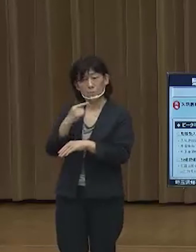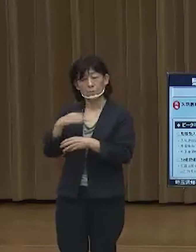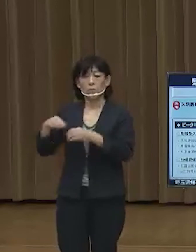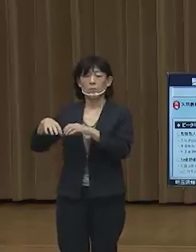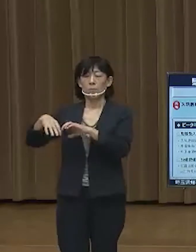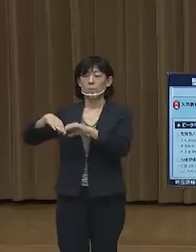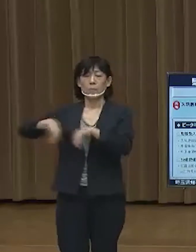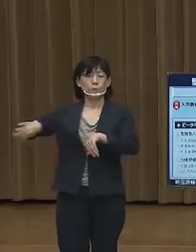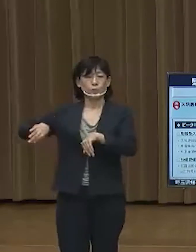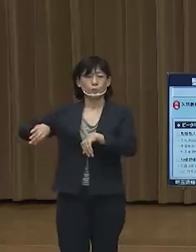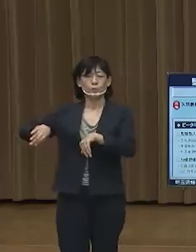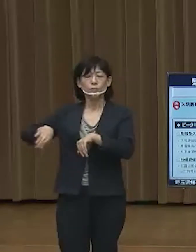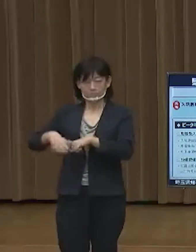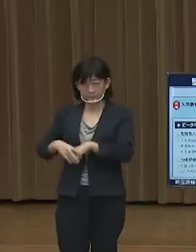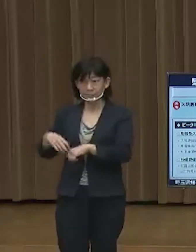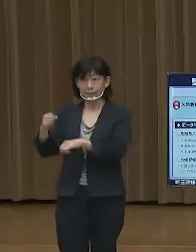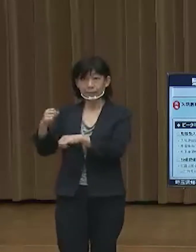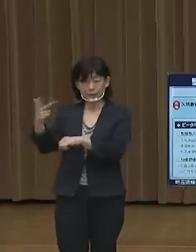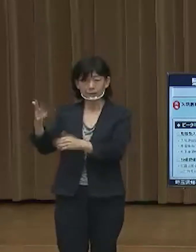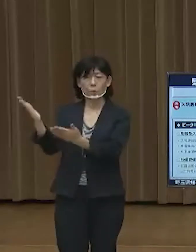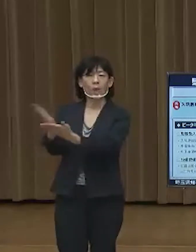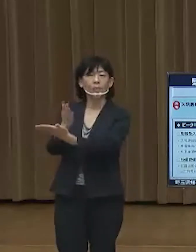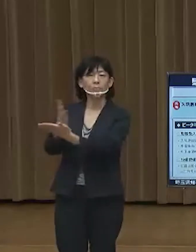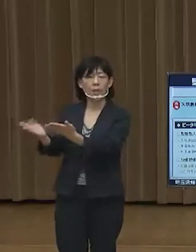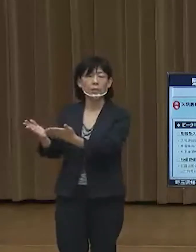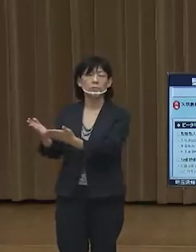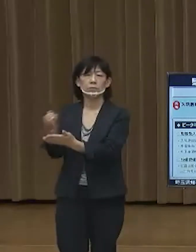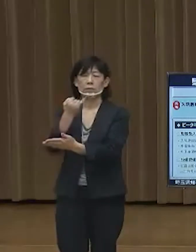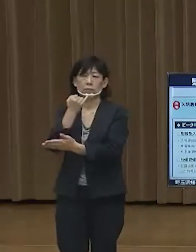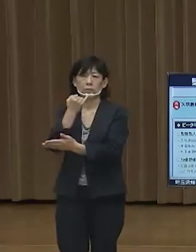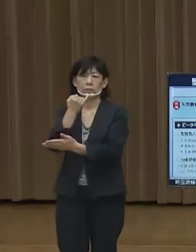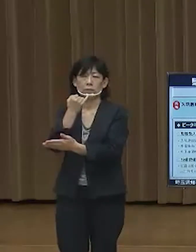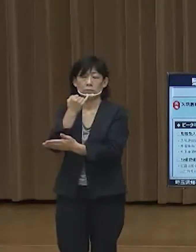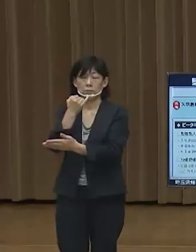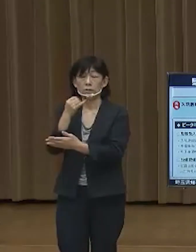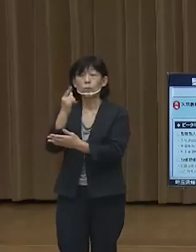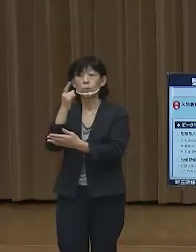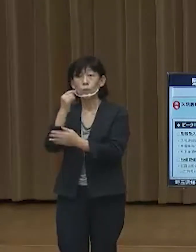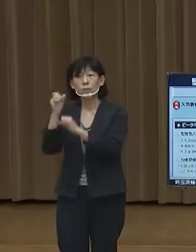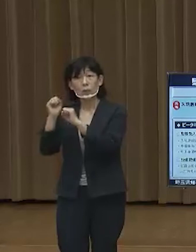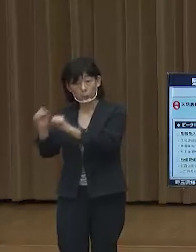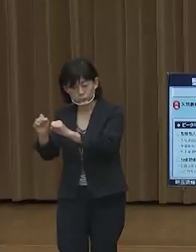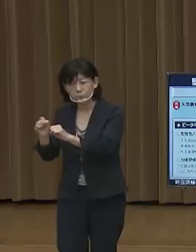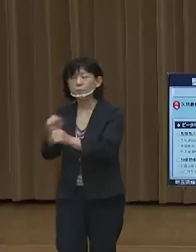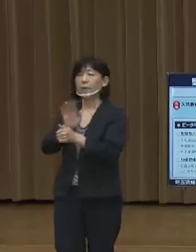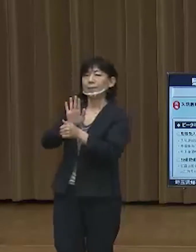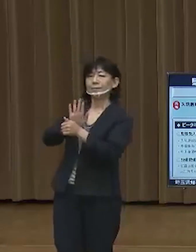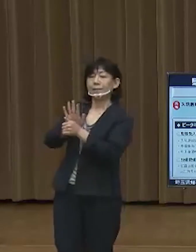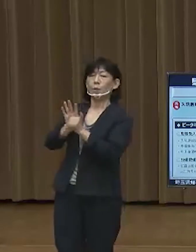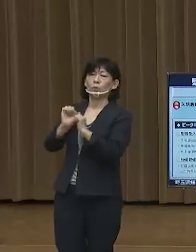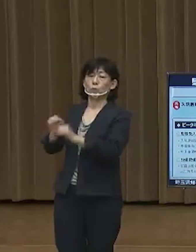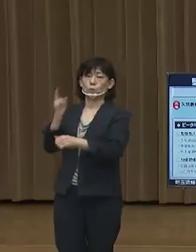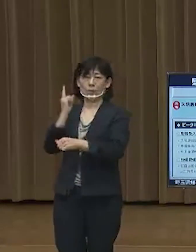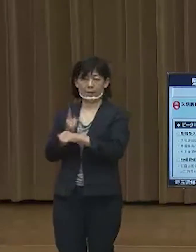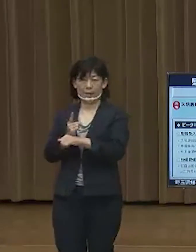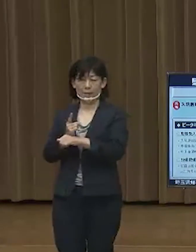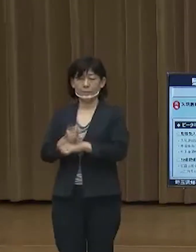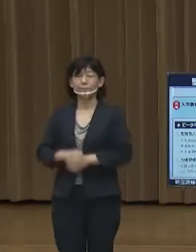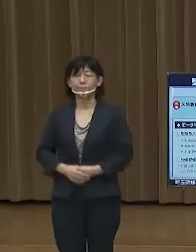、埼玉市さんにおかれて判断されるものだと思います。我々は支援を約束をさせていただきます。 ありがとうござい